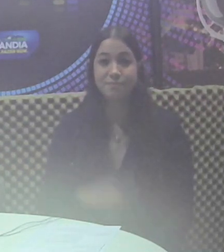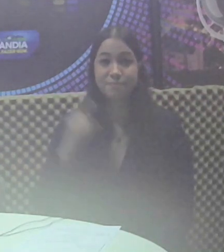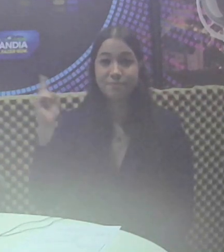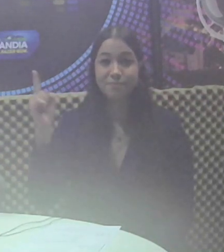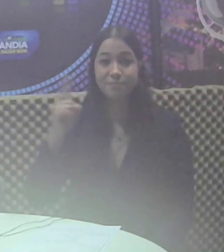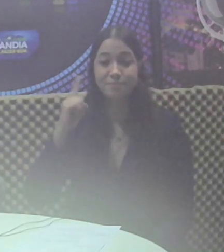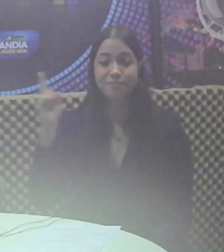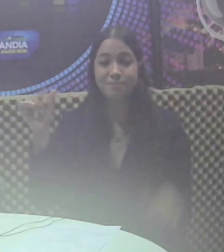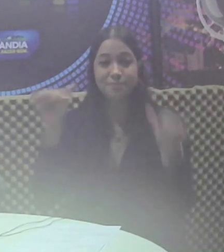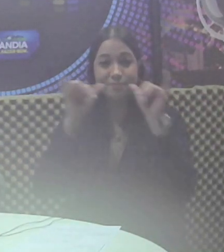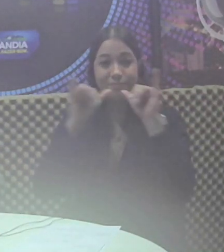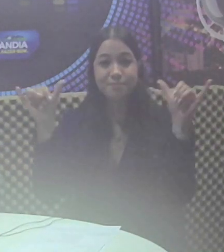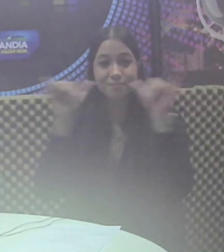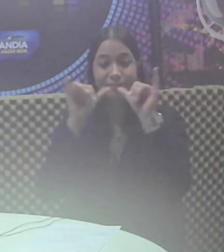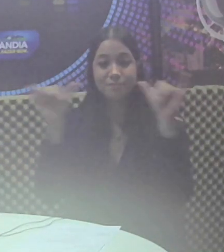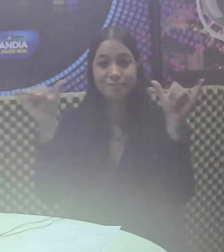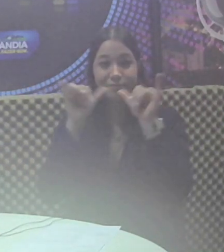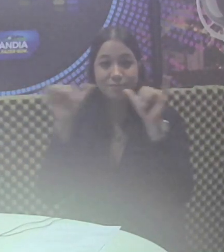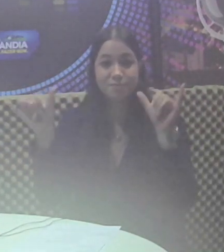Giro de